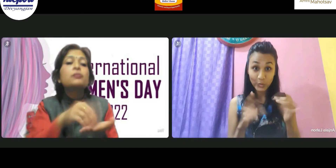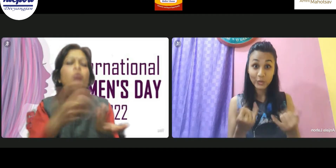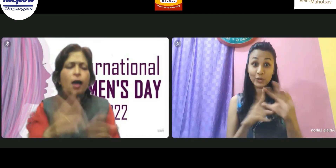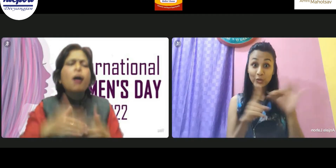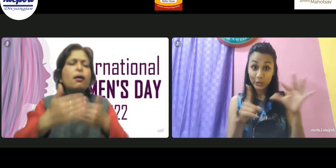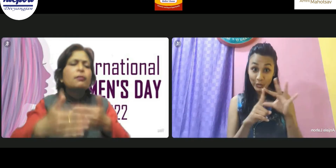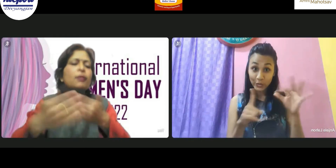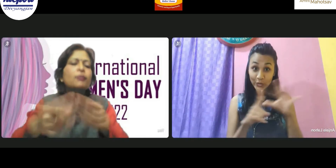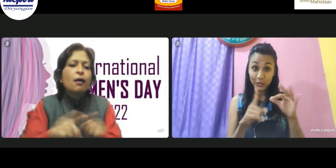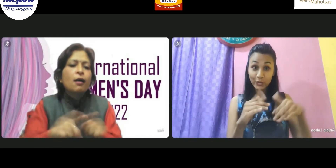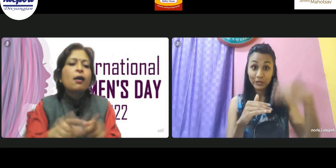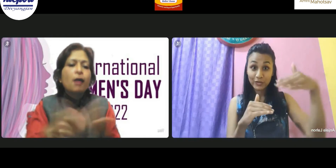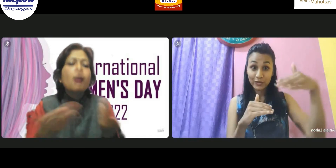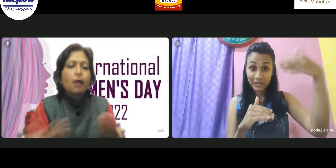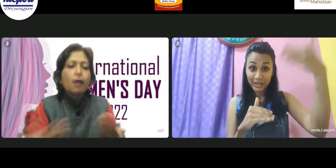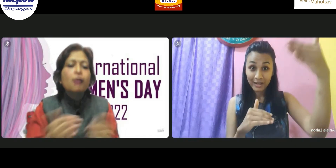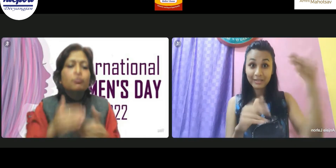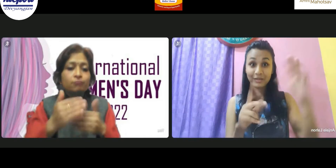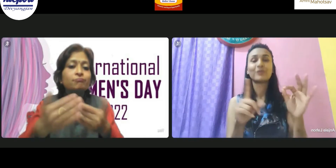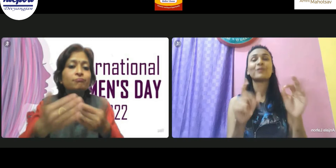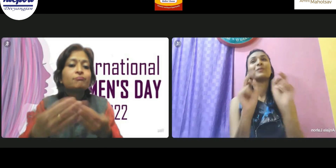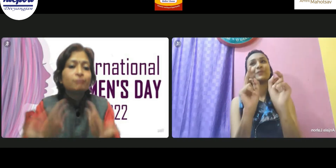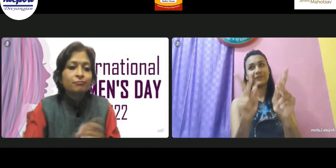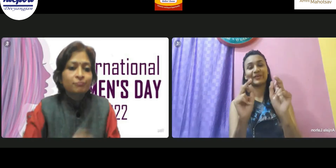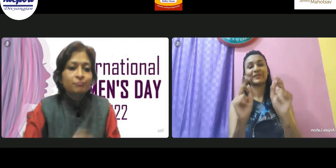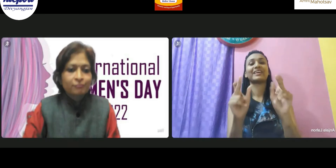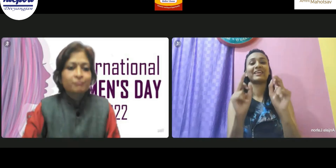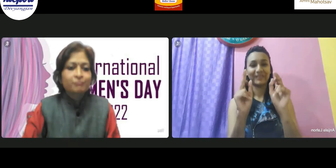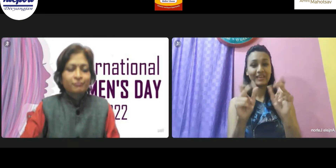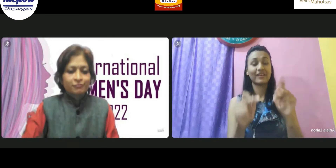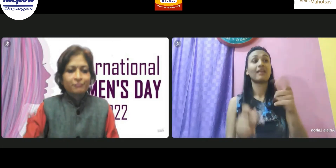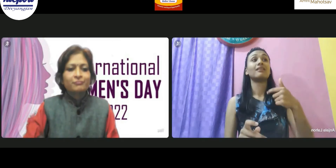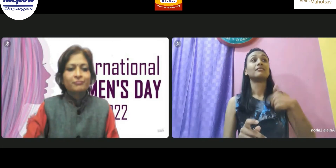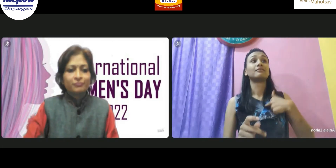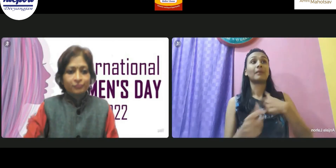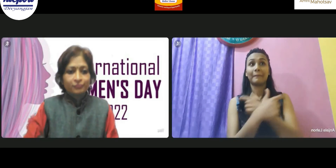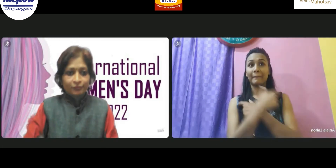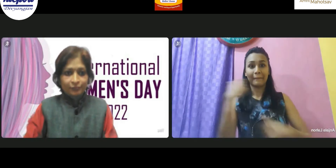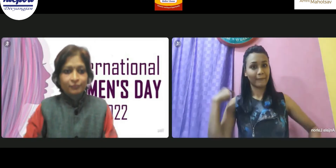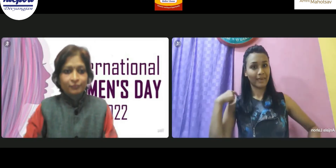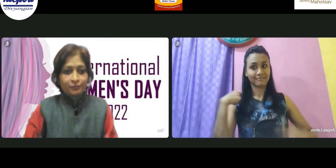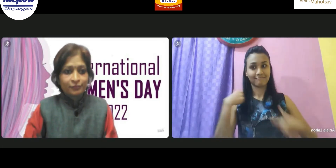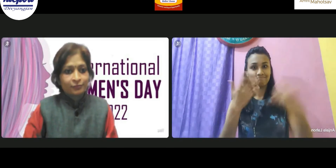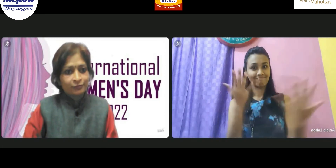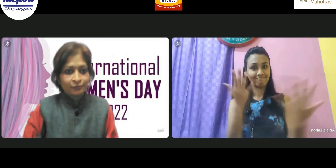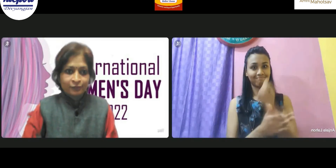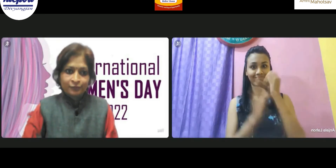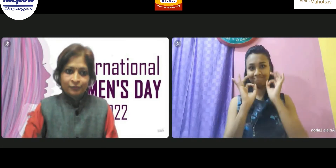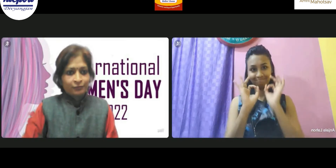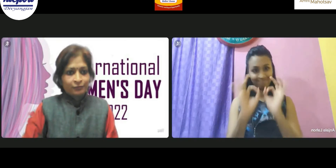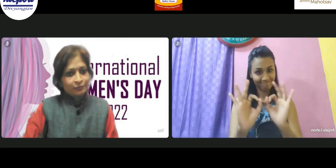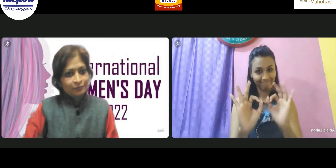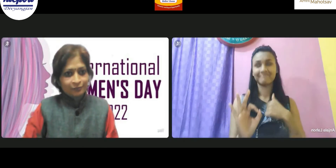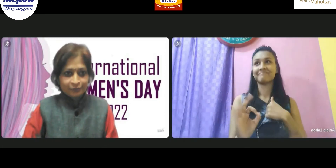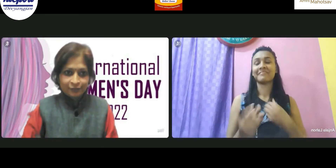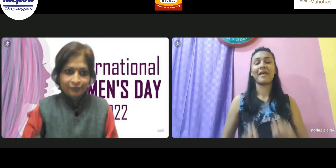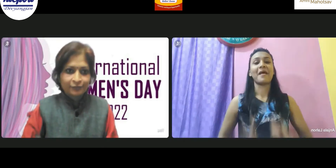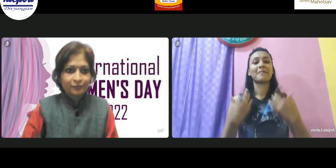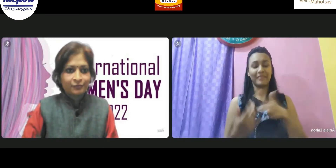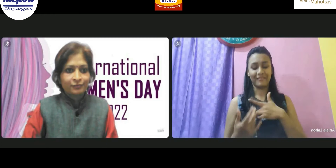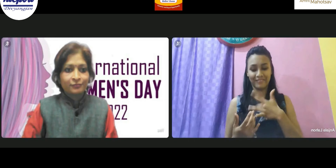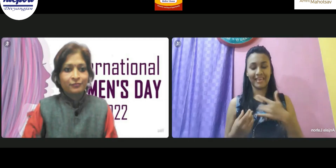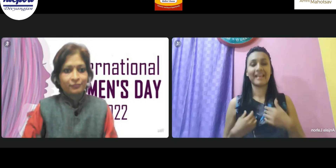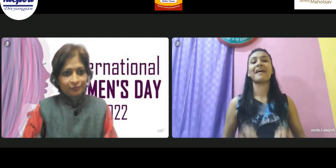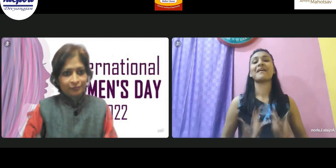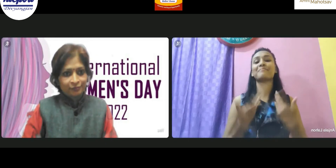क्या मैसेज देना चाहेंगी? अच्छा, अच्छा, चलिए मैं आपको बताती हूँ। जैसे मैंने इस ब्यूटी पेजेंट